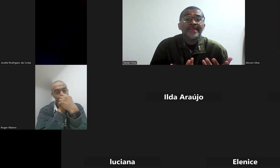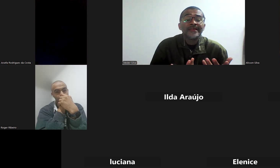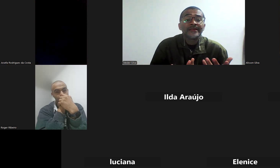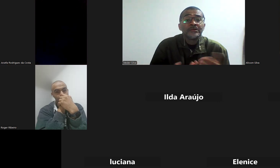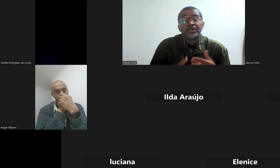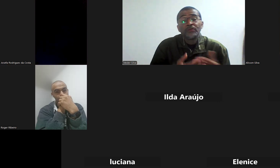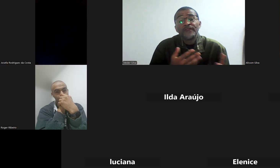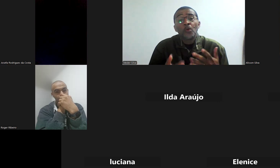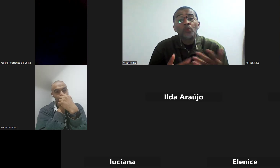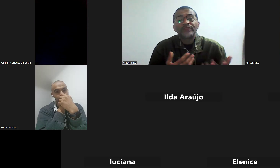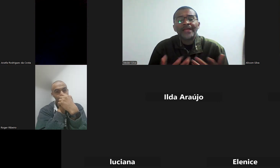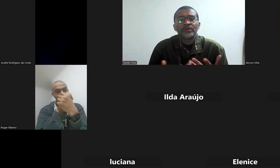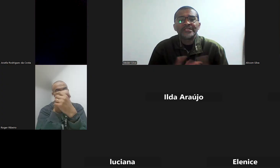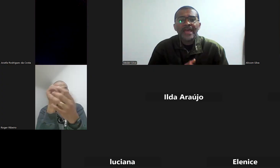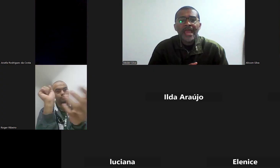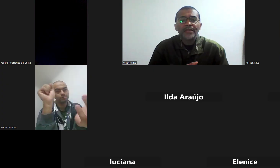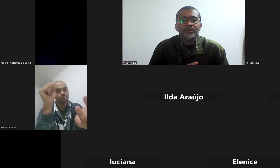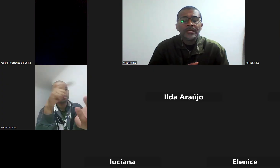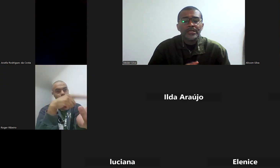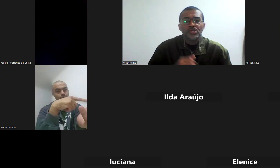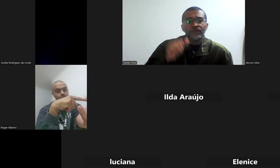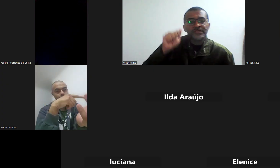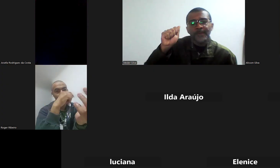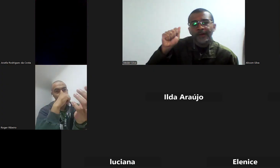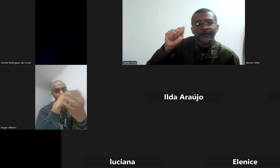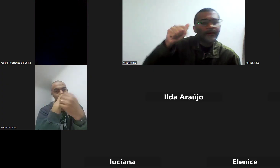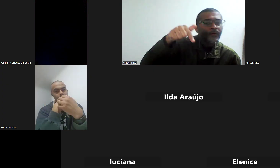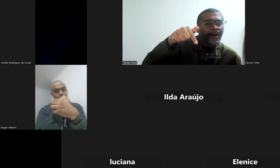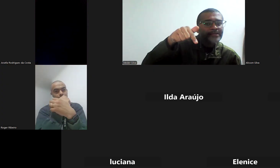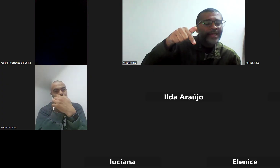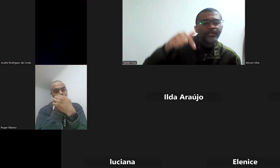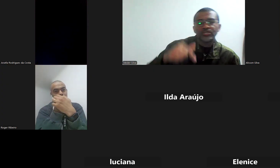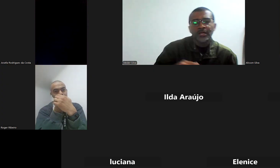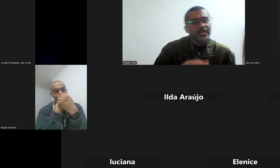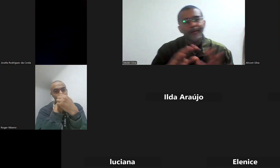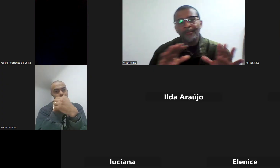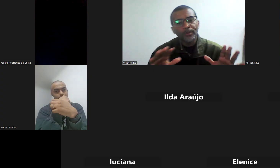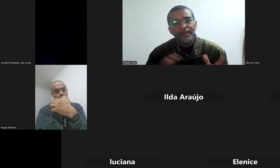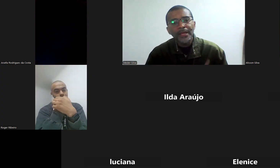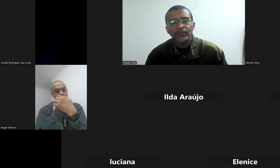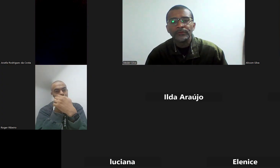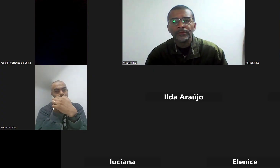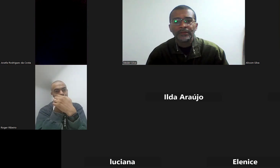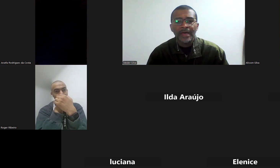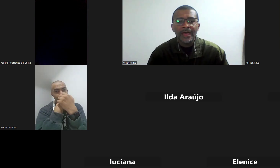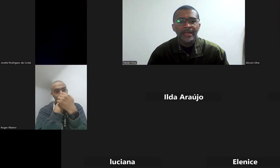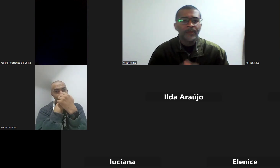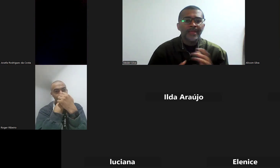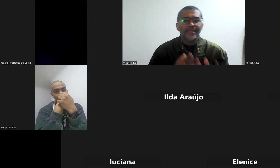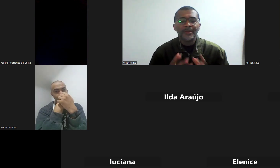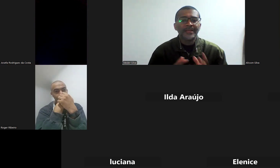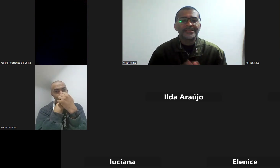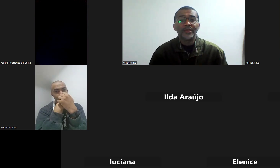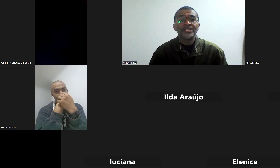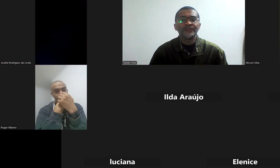que ainda que não tiveram contato com esse sinalário e só vão saber o A7. Não há problema nenhum, tá?